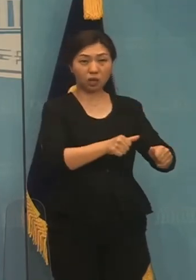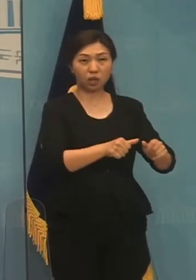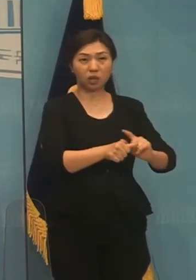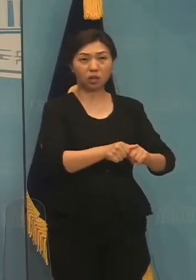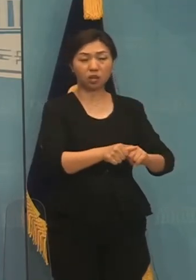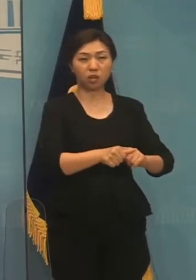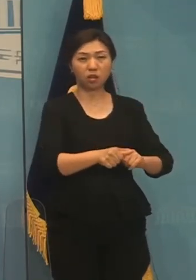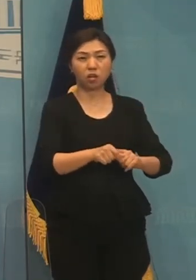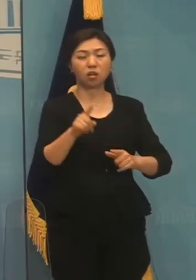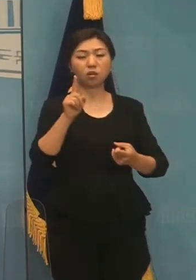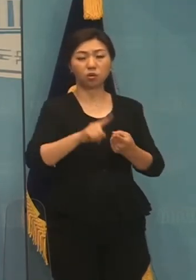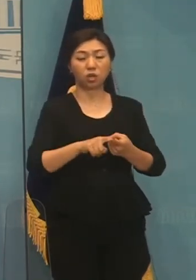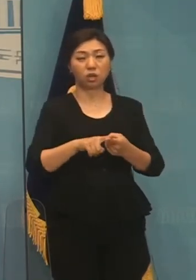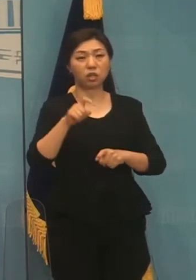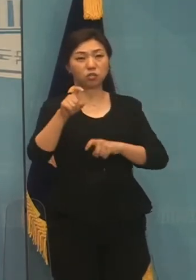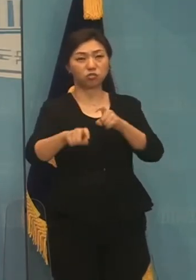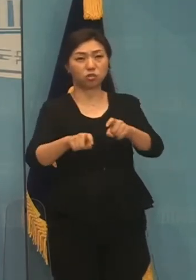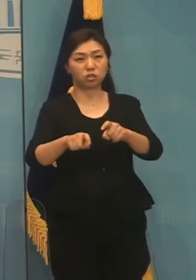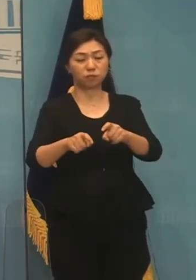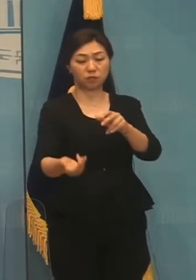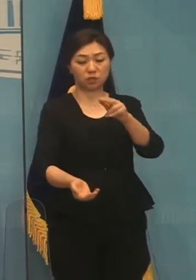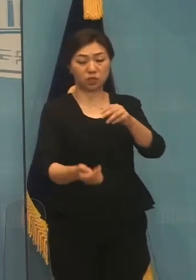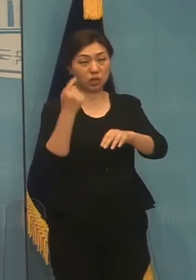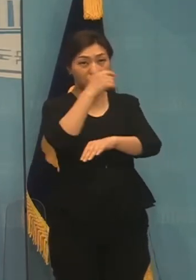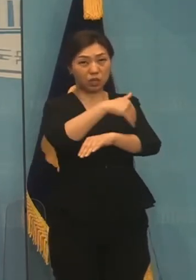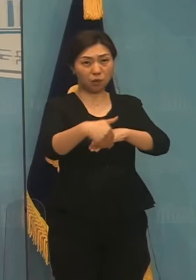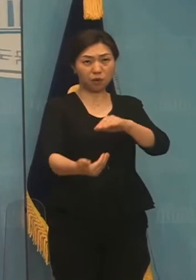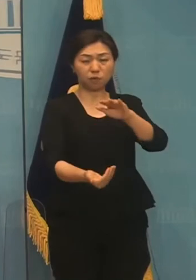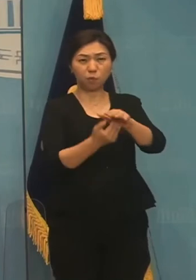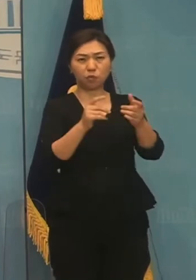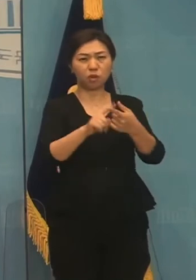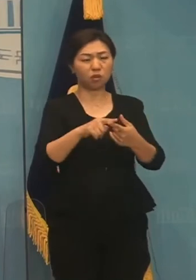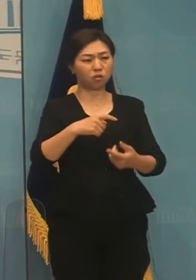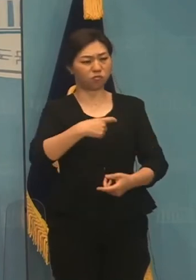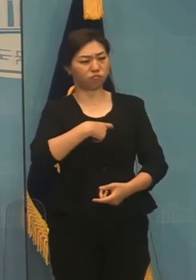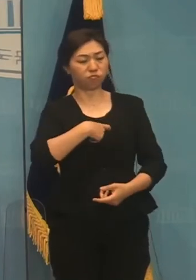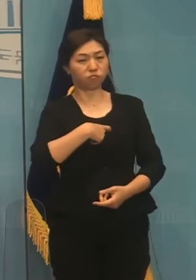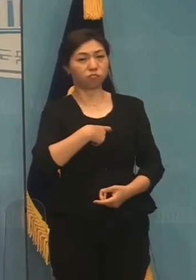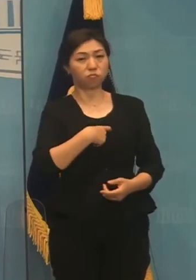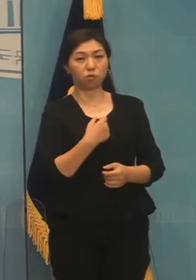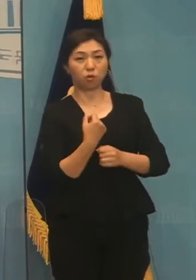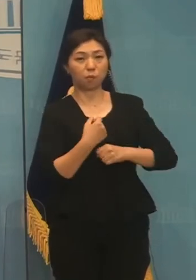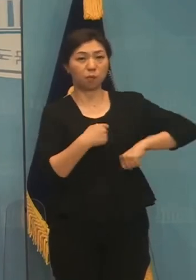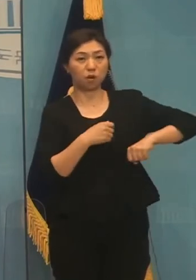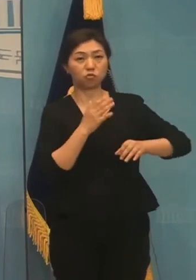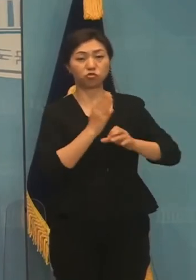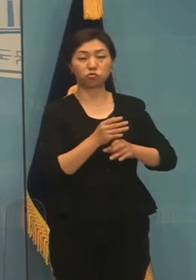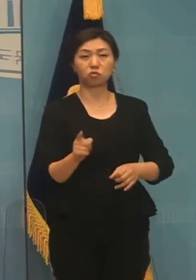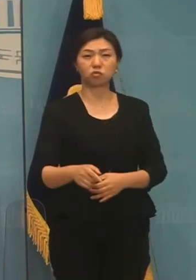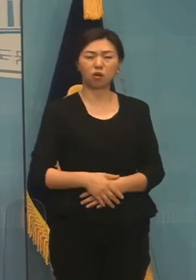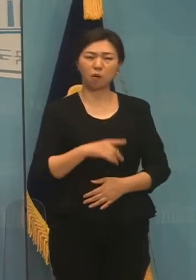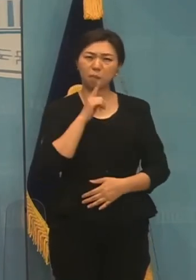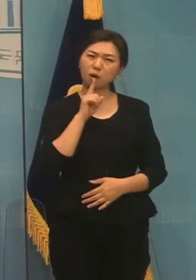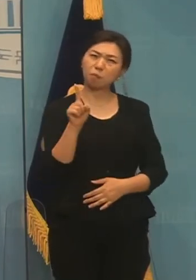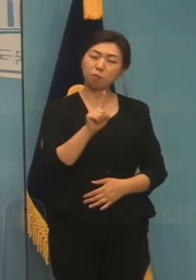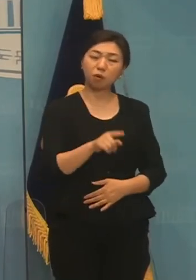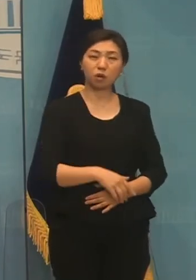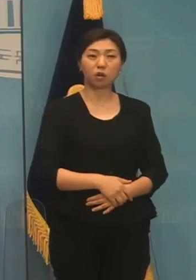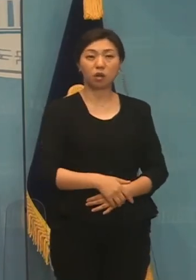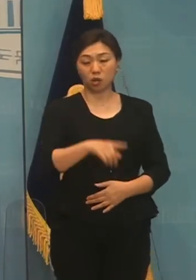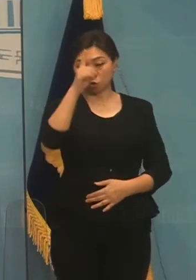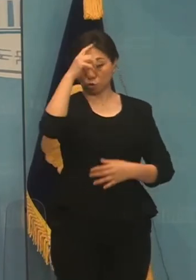수립 시행한다는 내용을 넣자는 것에 거부하고 있는 것입니다. 이게 말이 되는 것입니까? 정부